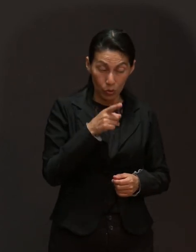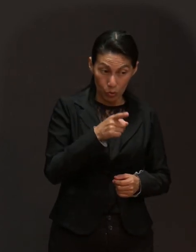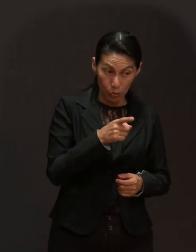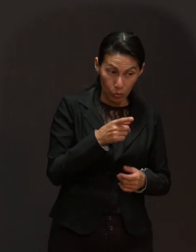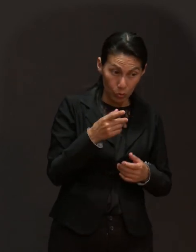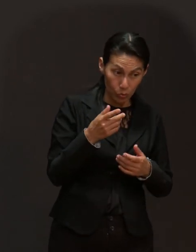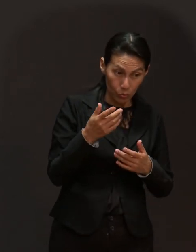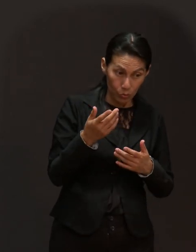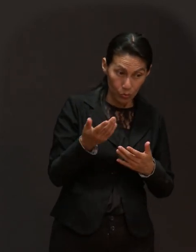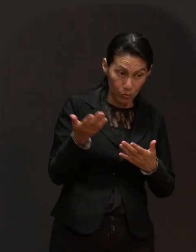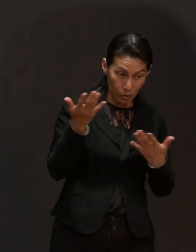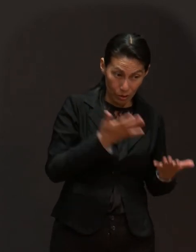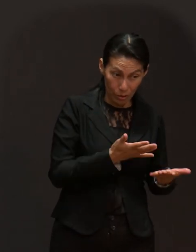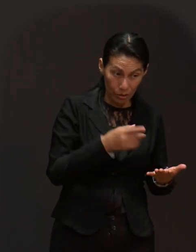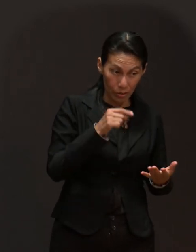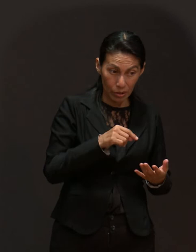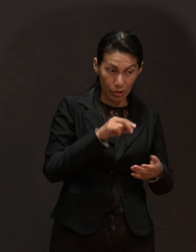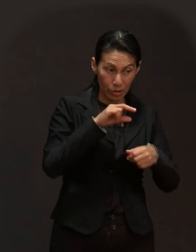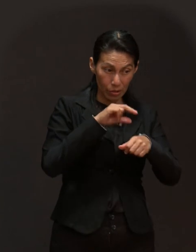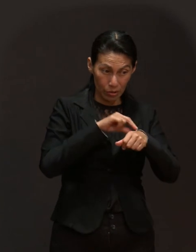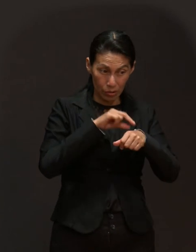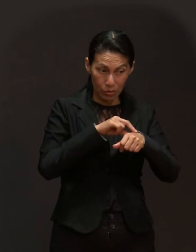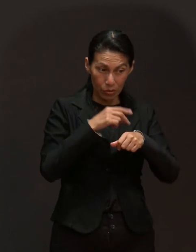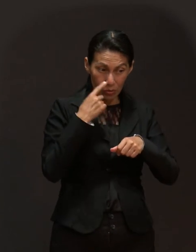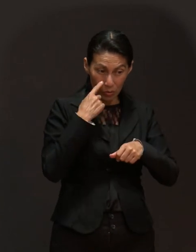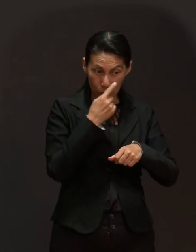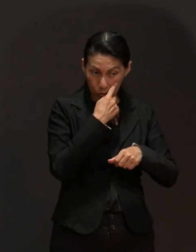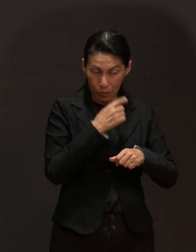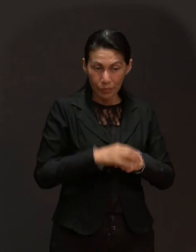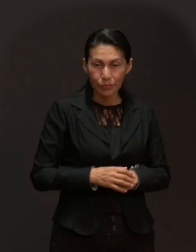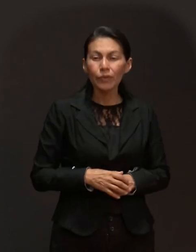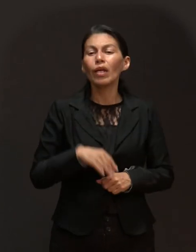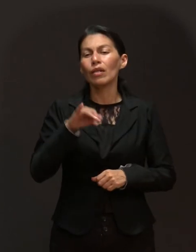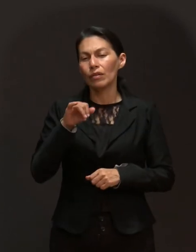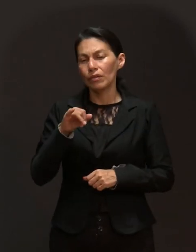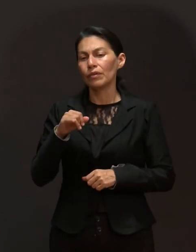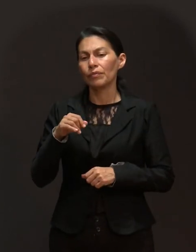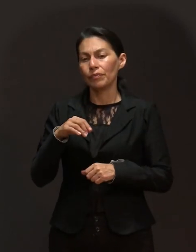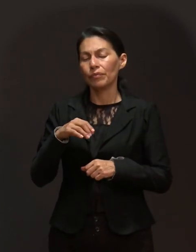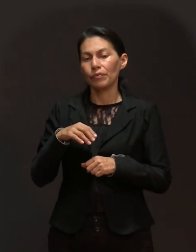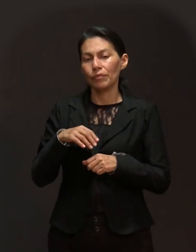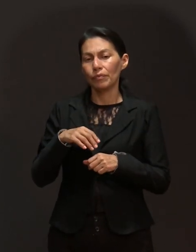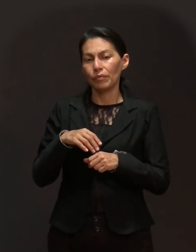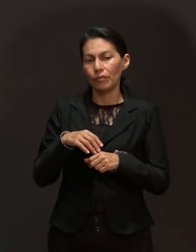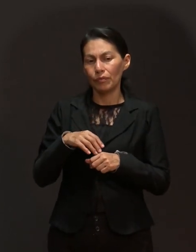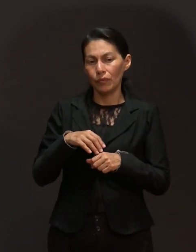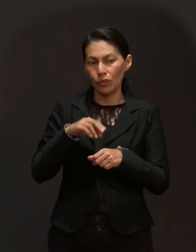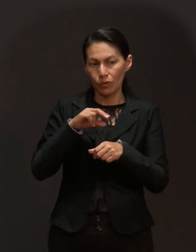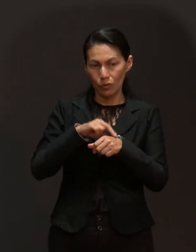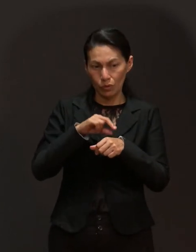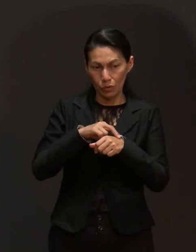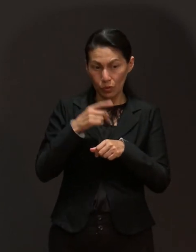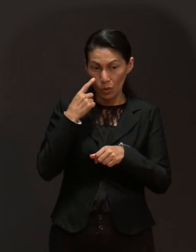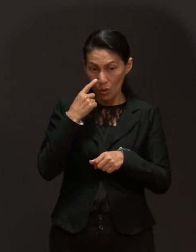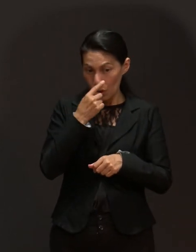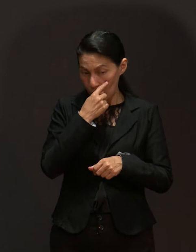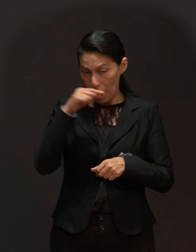tú llegaste estudiaste la especialidad ¿en qué fue la especialidad? yo hice la especialidad de oftalmología general